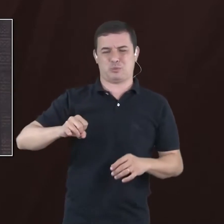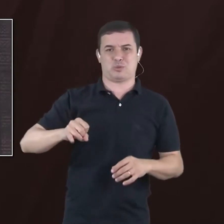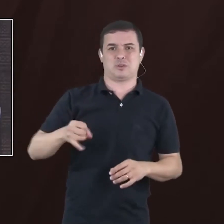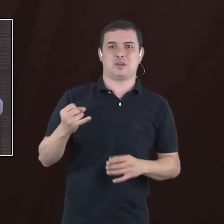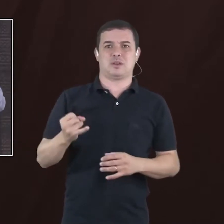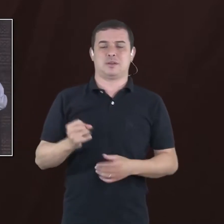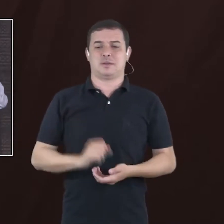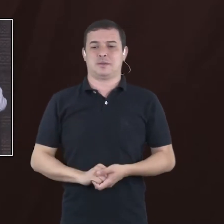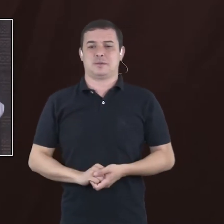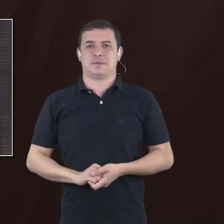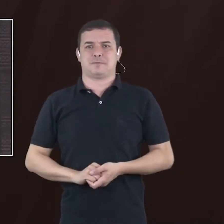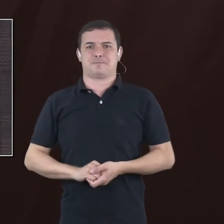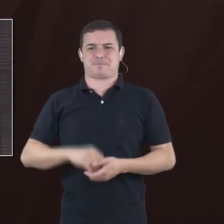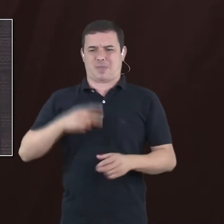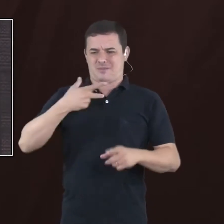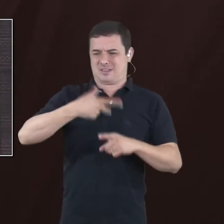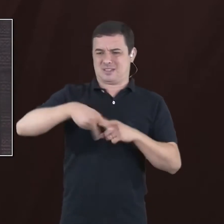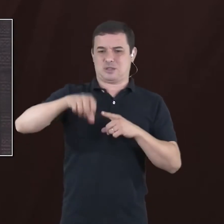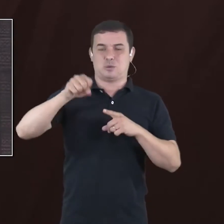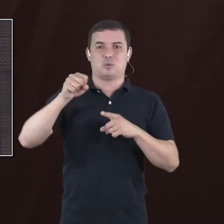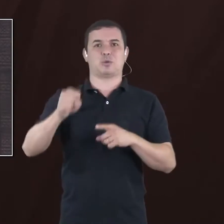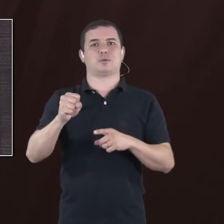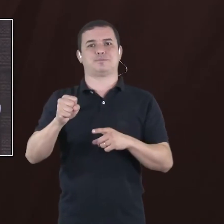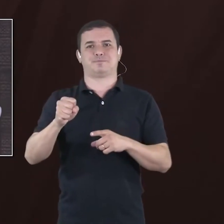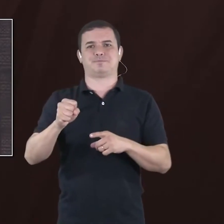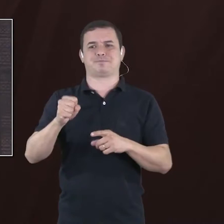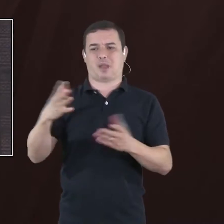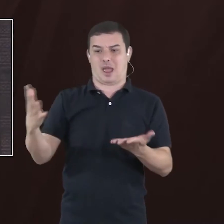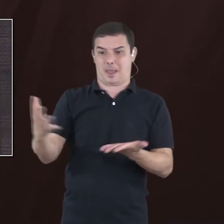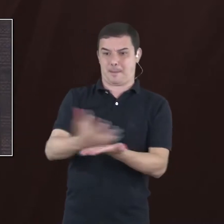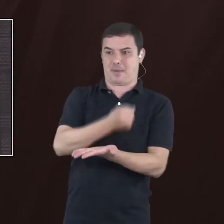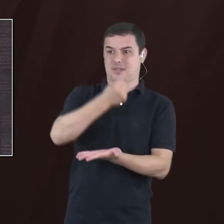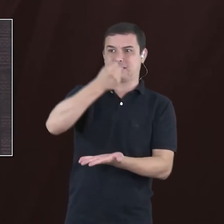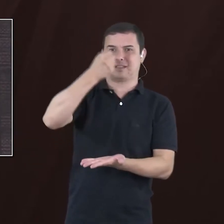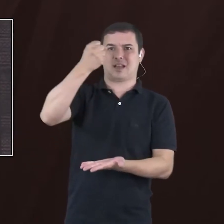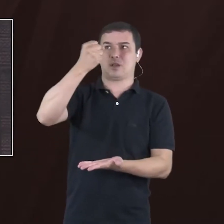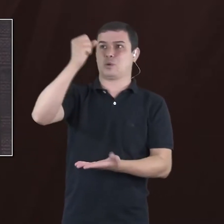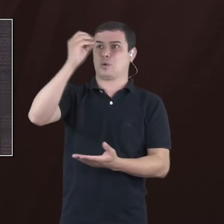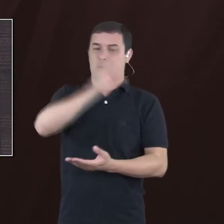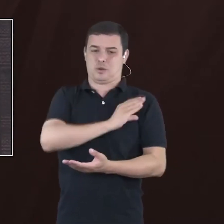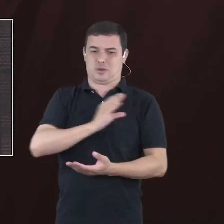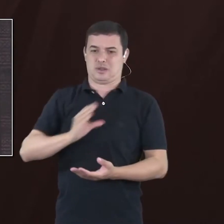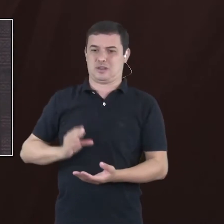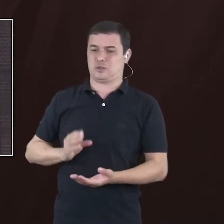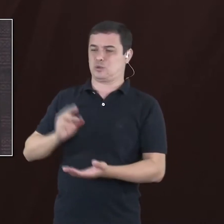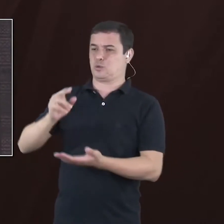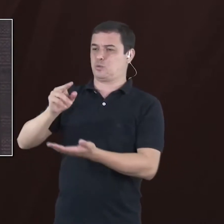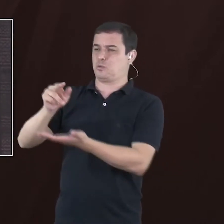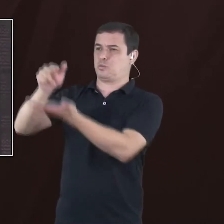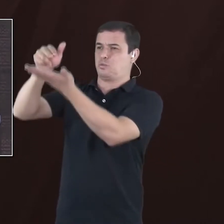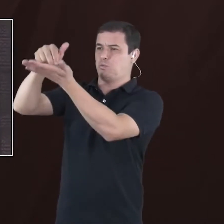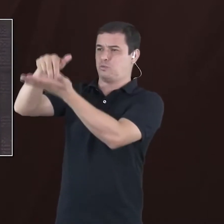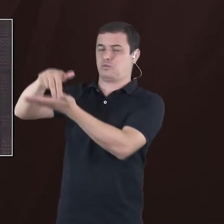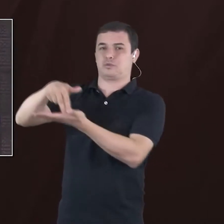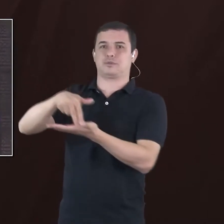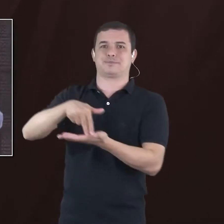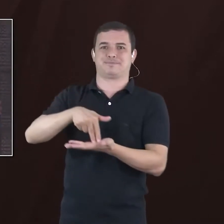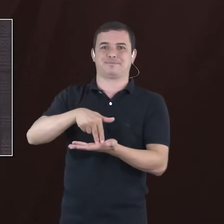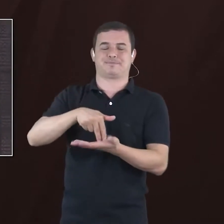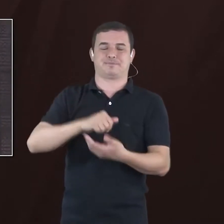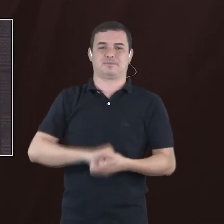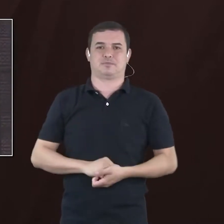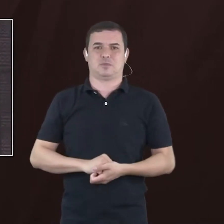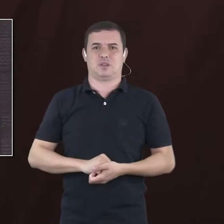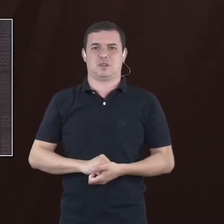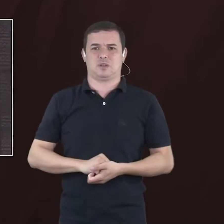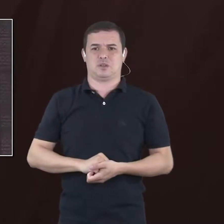oportunidade, irmãos, de serem vencedores, serem arrebatados quando Cristo vier. Irmãos, é para isso que